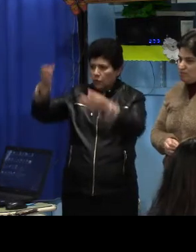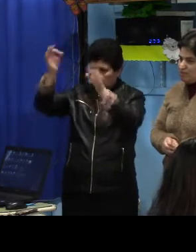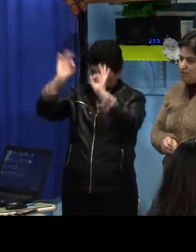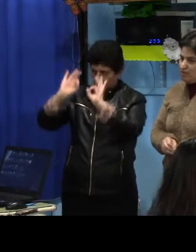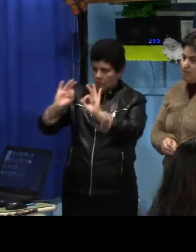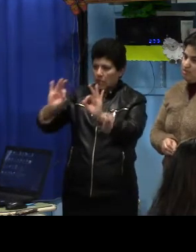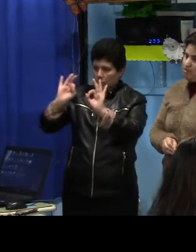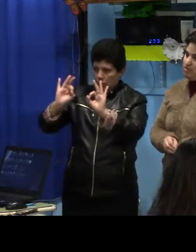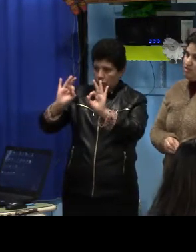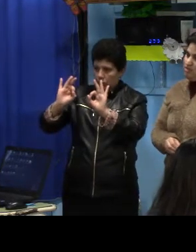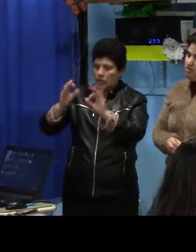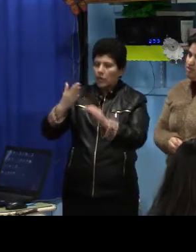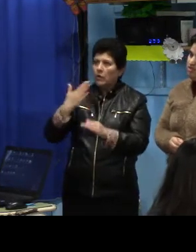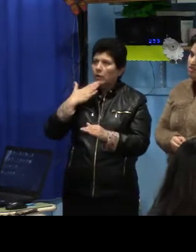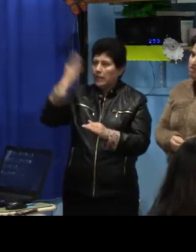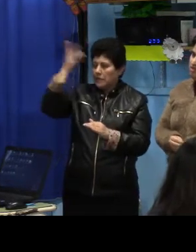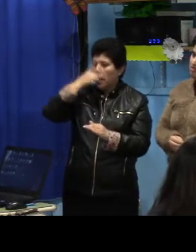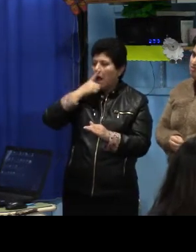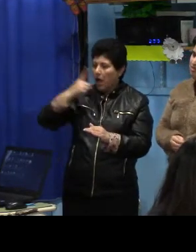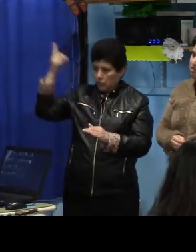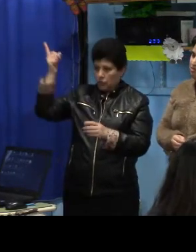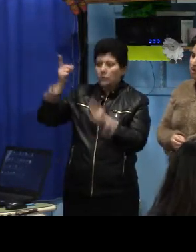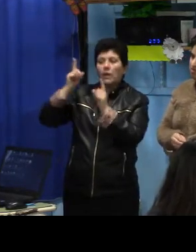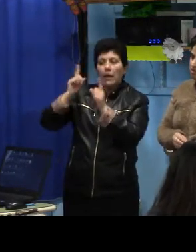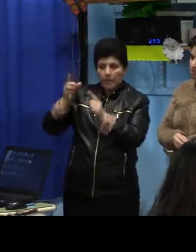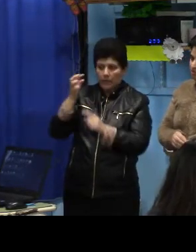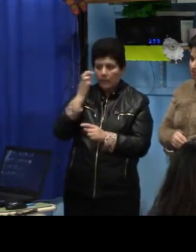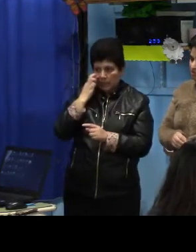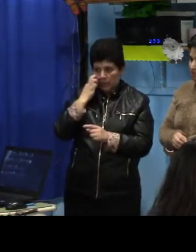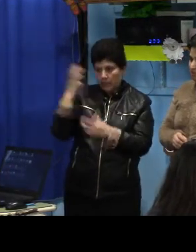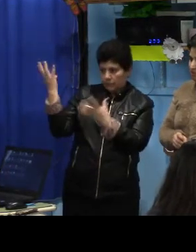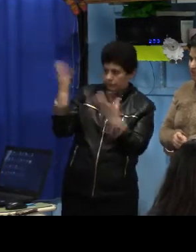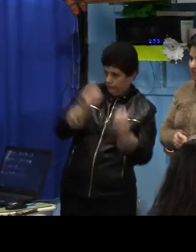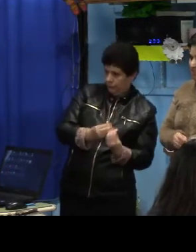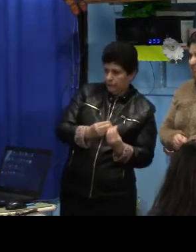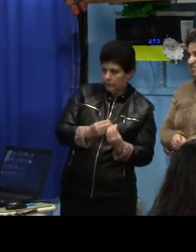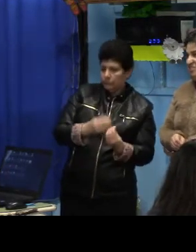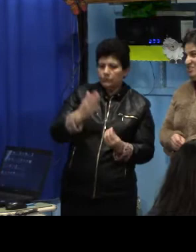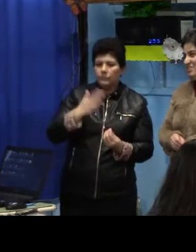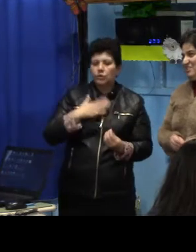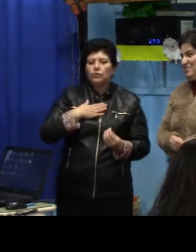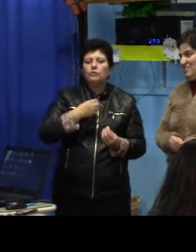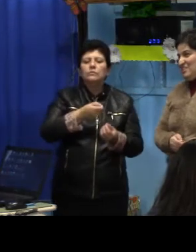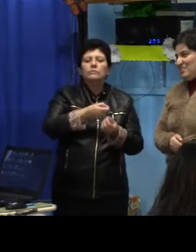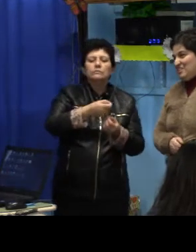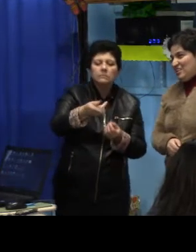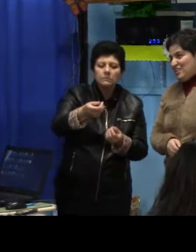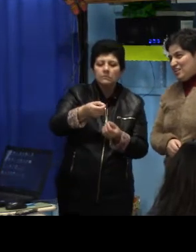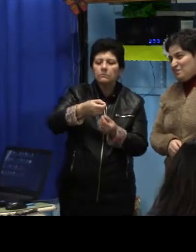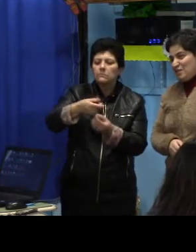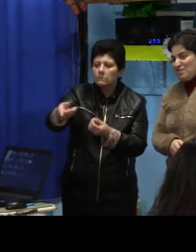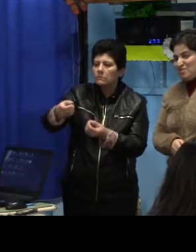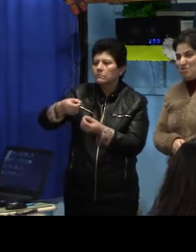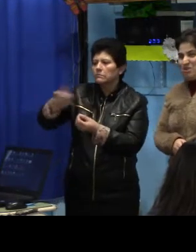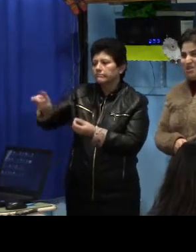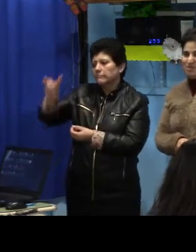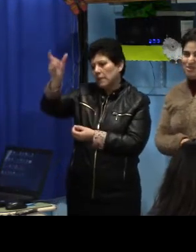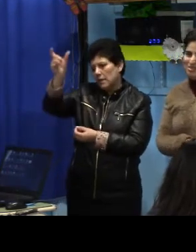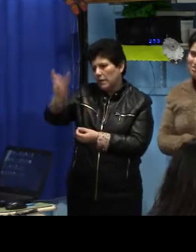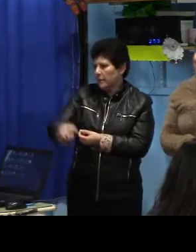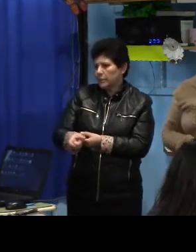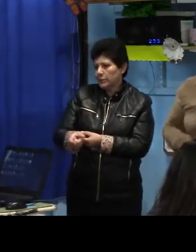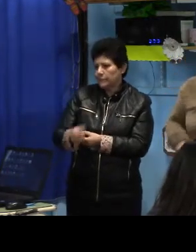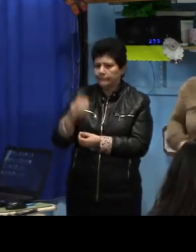Dios y a mis padres. Pero ¿qué pasó? Que lo fui prestando. Y el que presta un